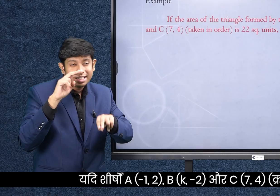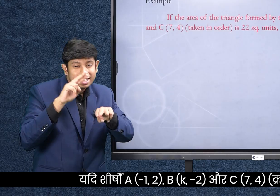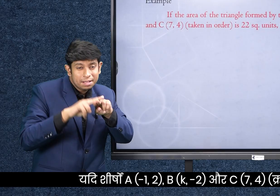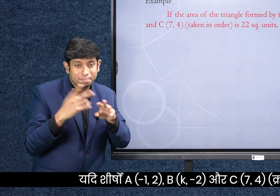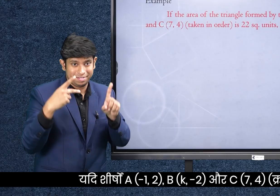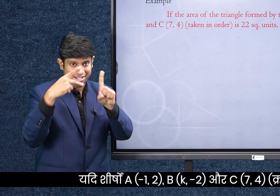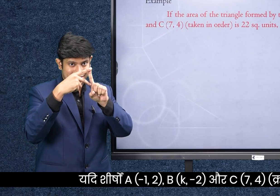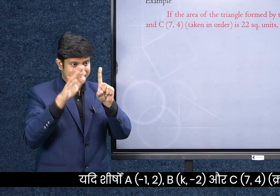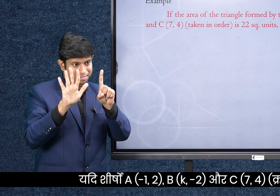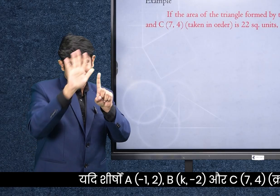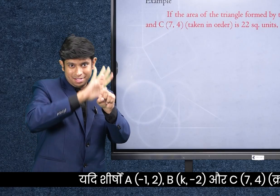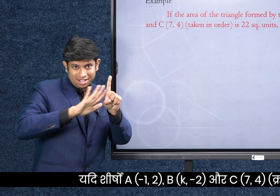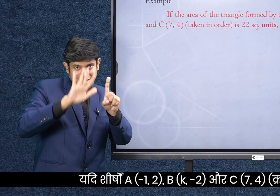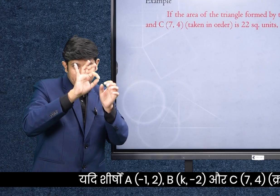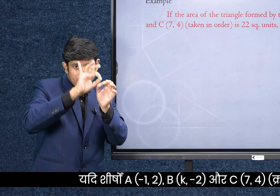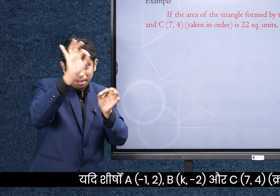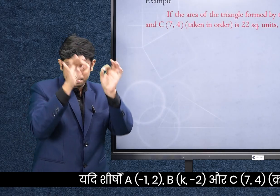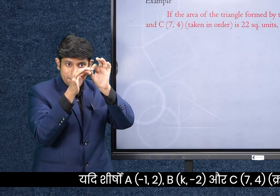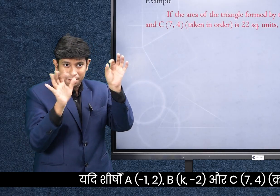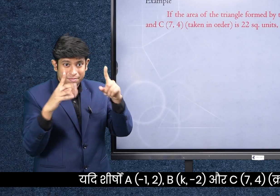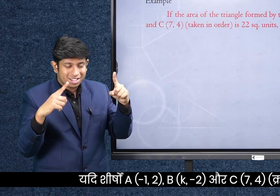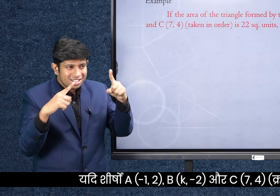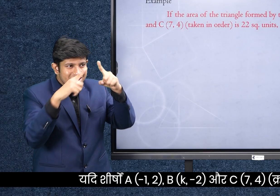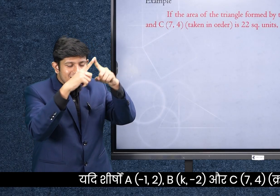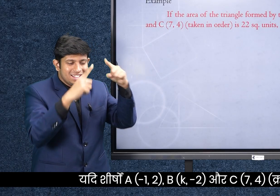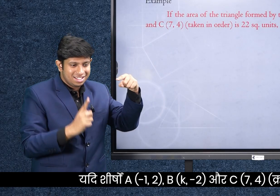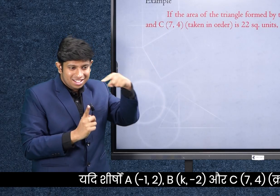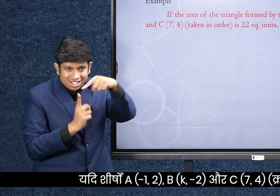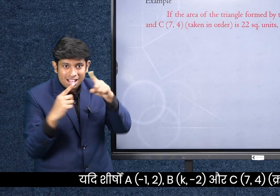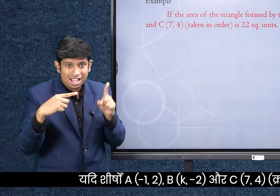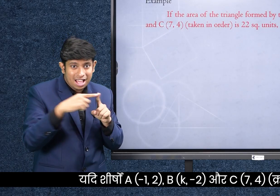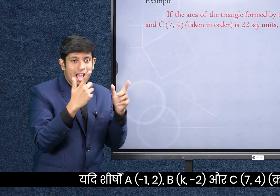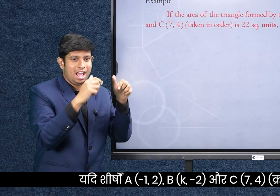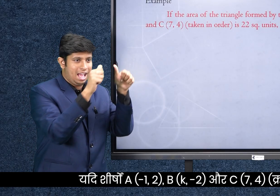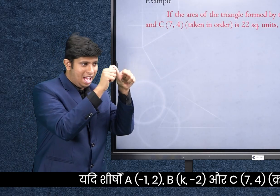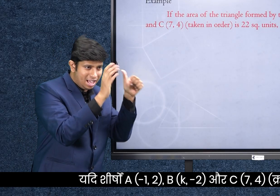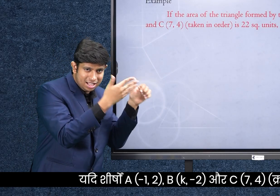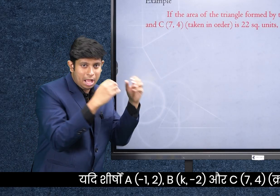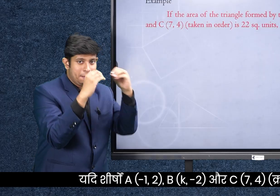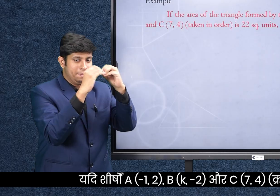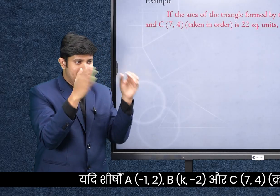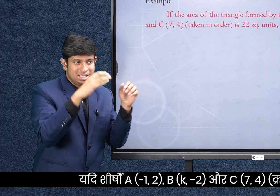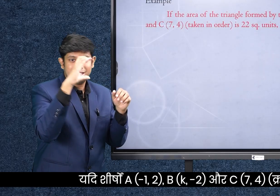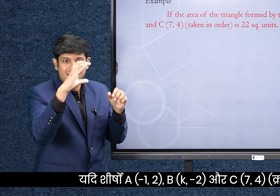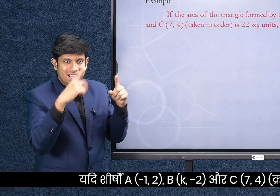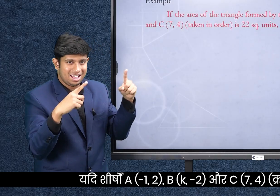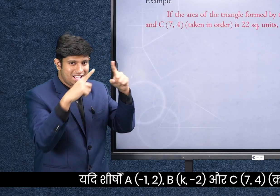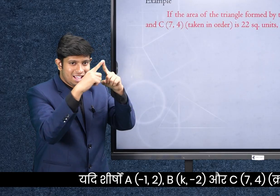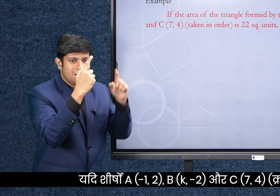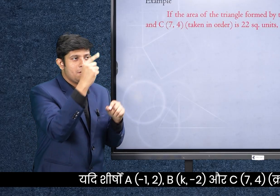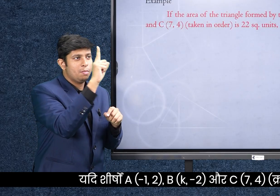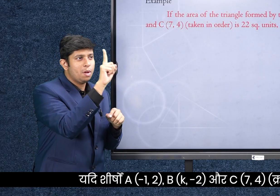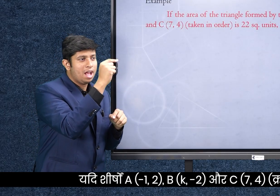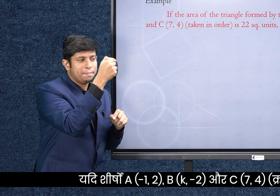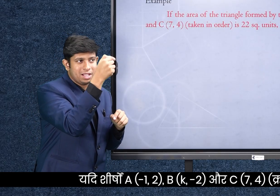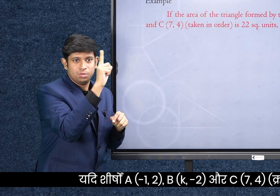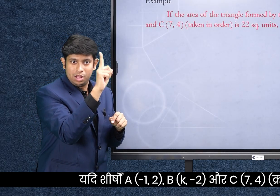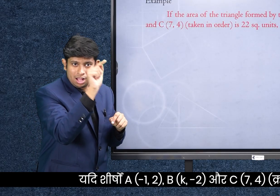यदि शीर्षों a ऑफ माइनस 1 कामा 2 b ऑफ k कामा माइनस 2 और c ऑफ 7 कामा 4 क्रम में